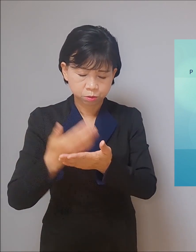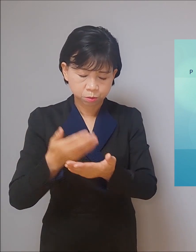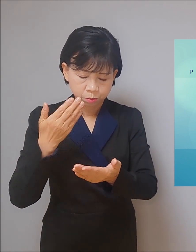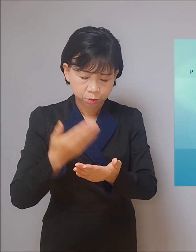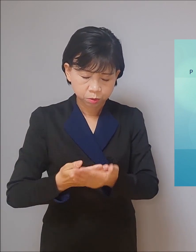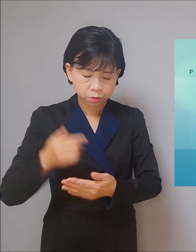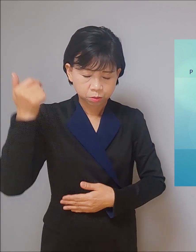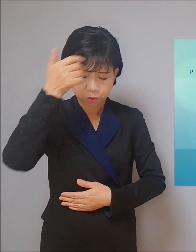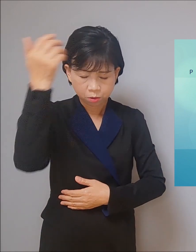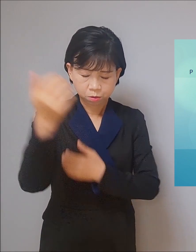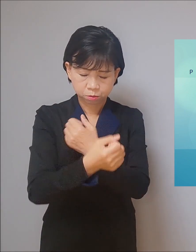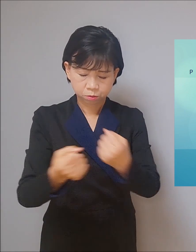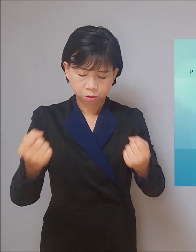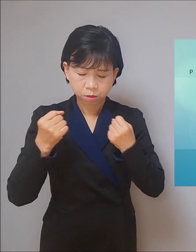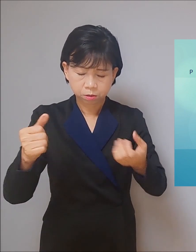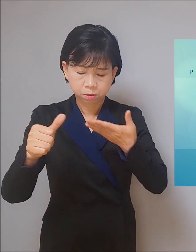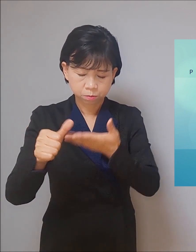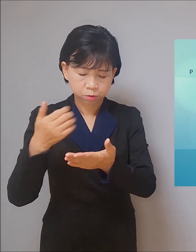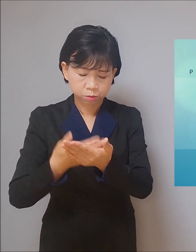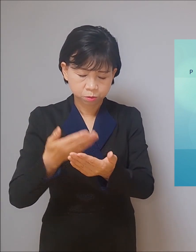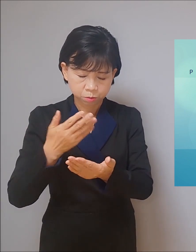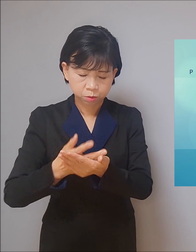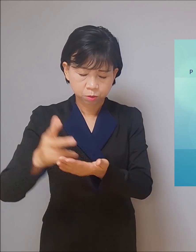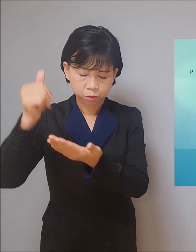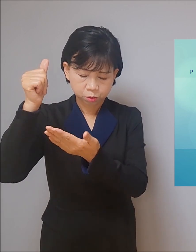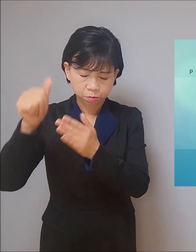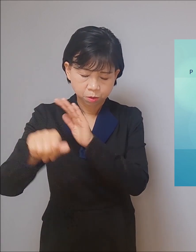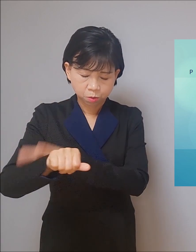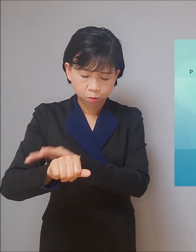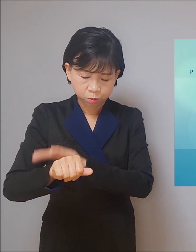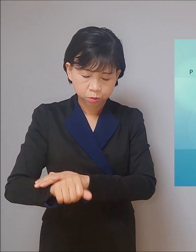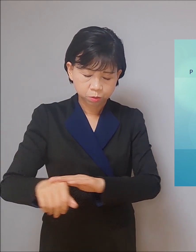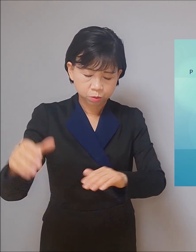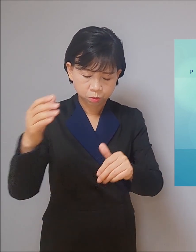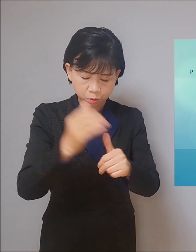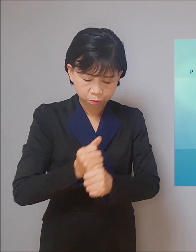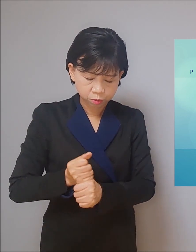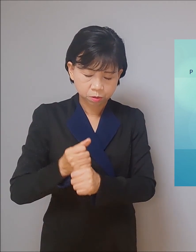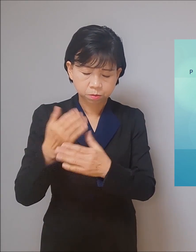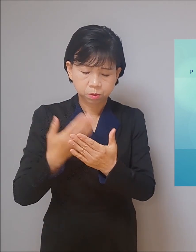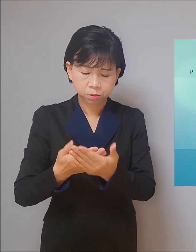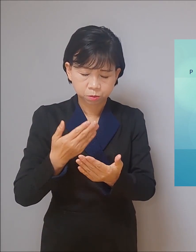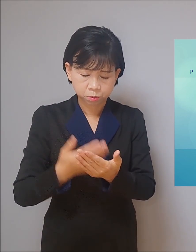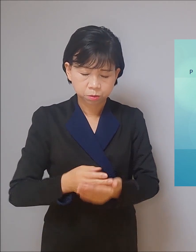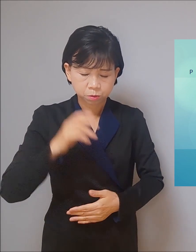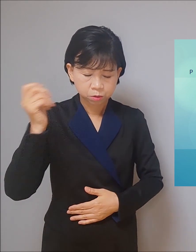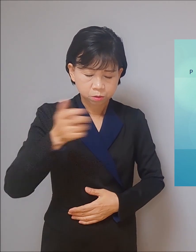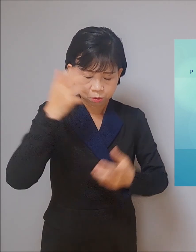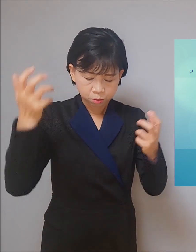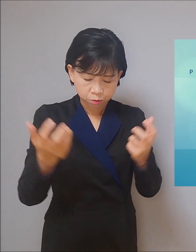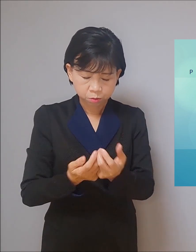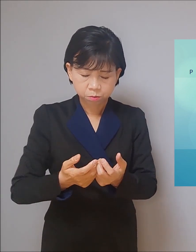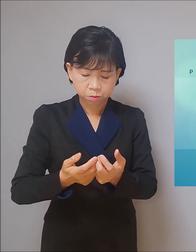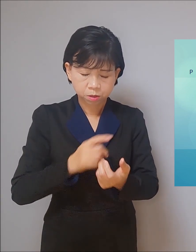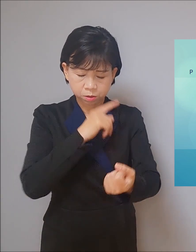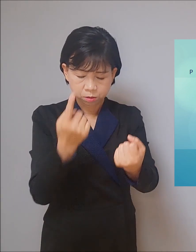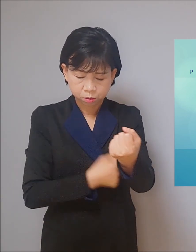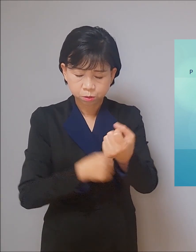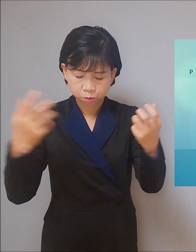영육간의 강건함과 주님의 오른손으로 강하게 붙잡아 주시어 성령과 능력이 충만케